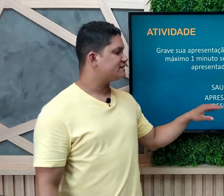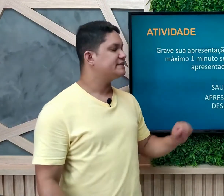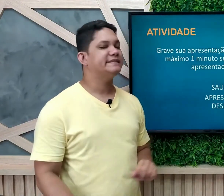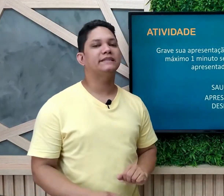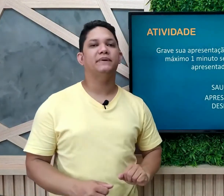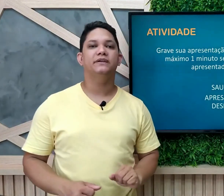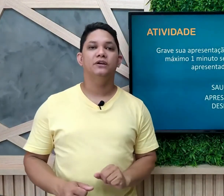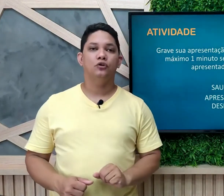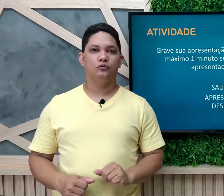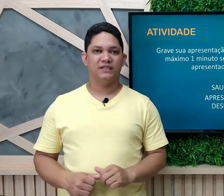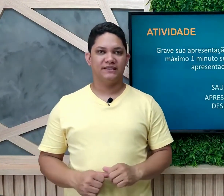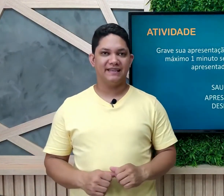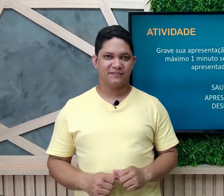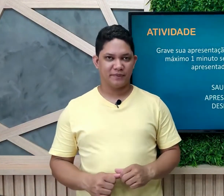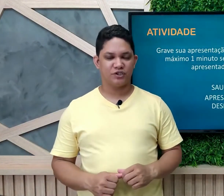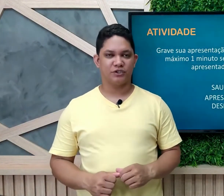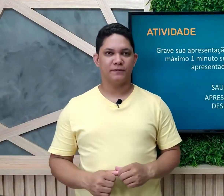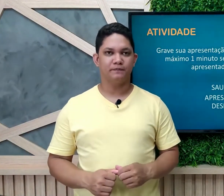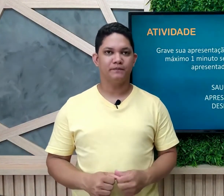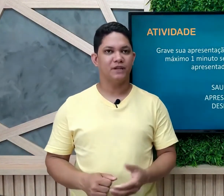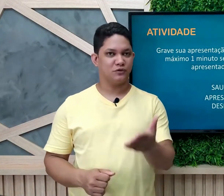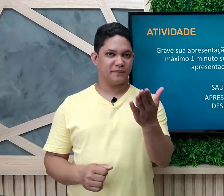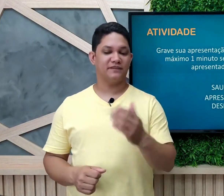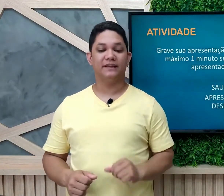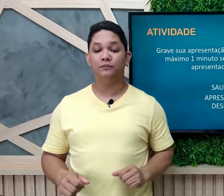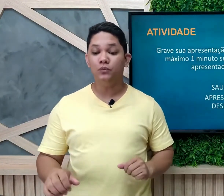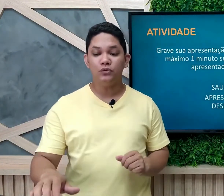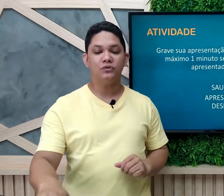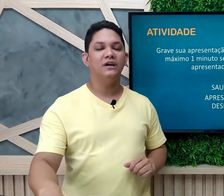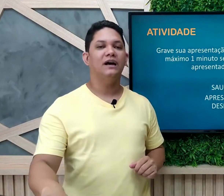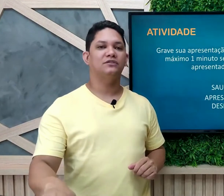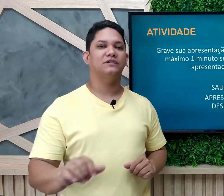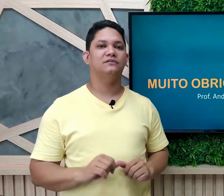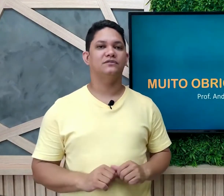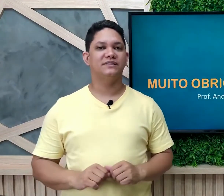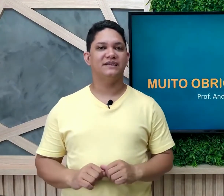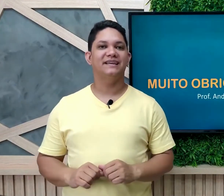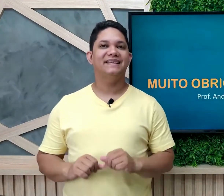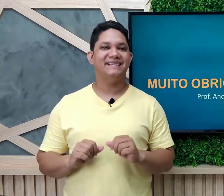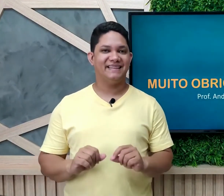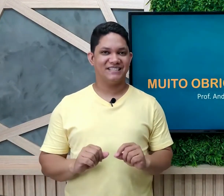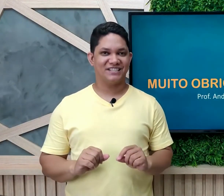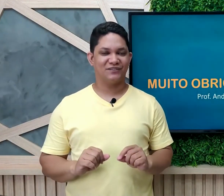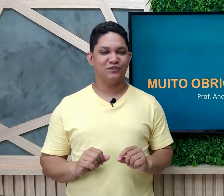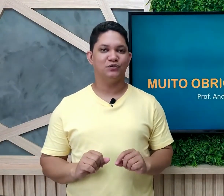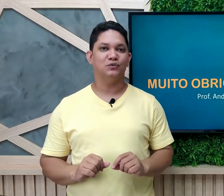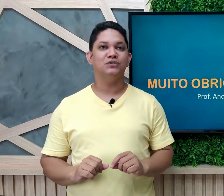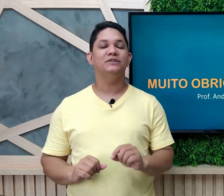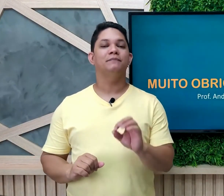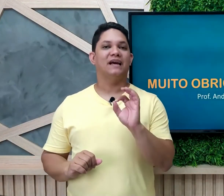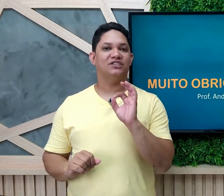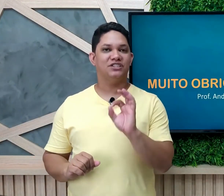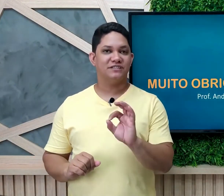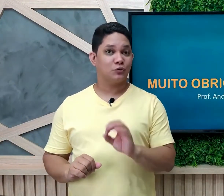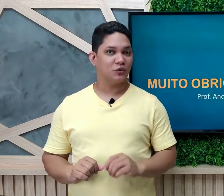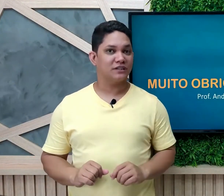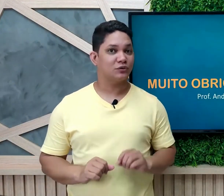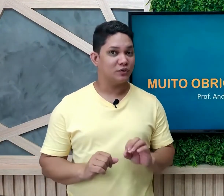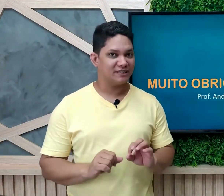e também uma despedida. Eu espero ter muito ajudado você nesta aula de hoje. A gente se encontra toda